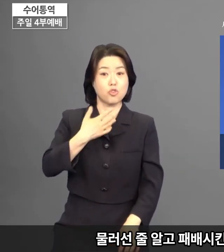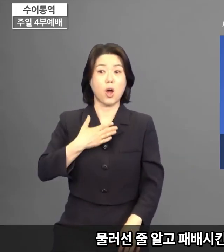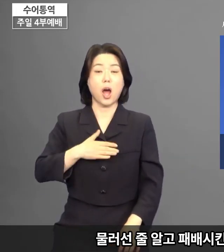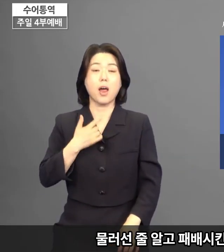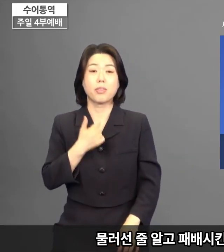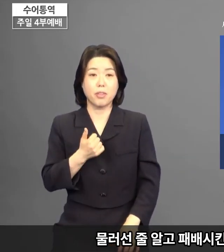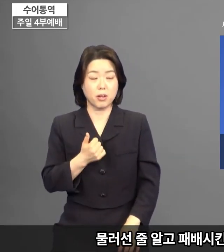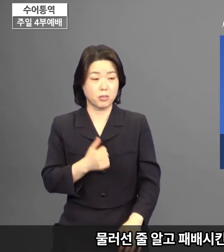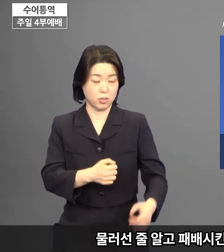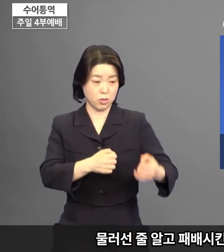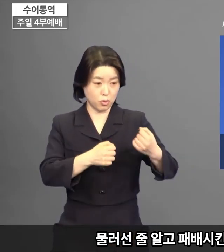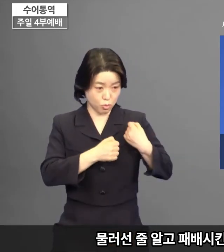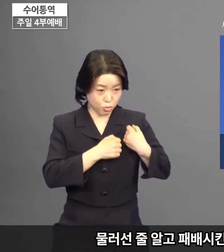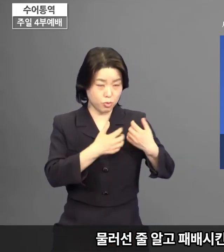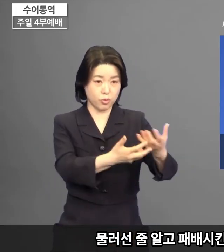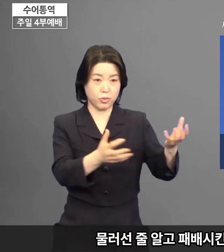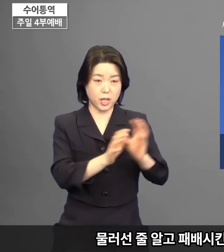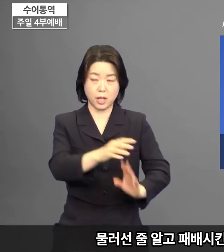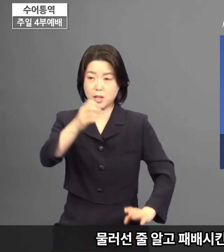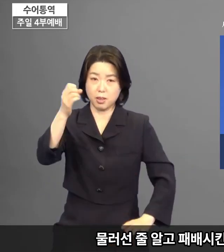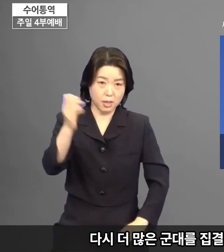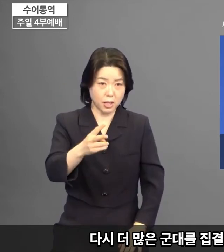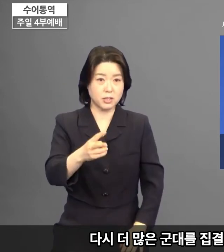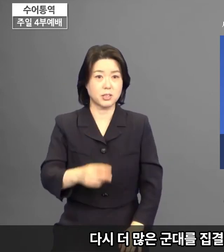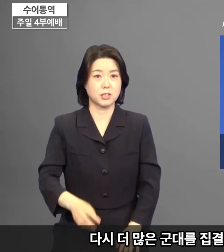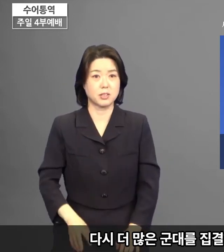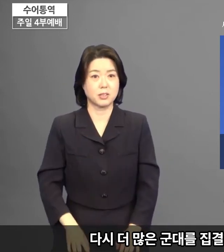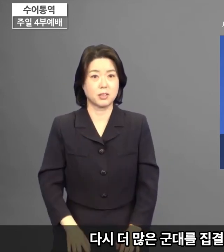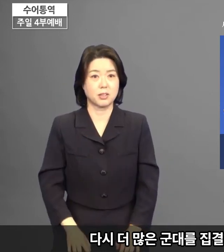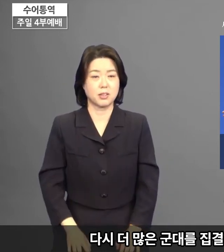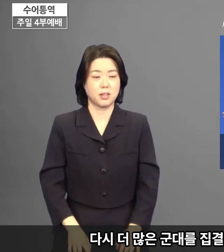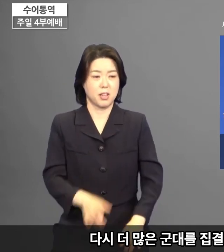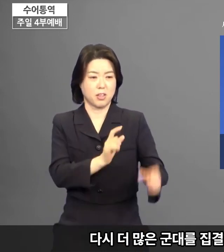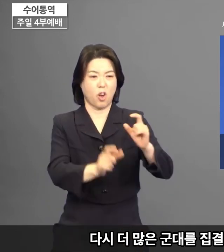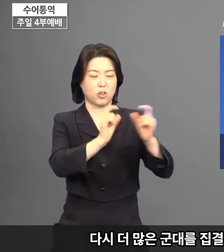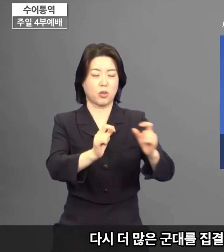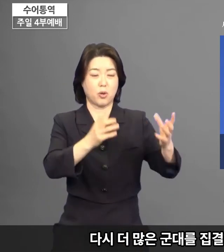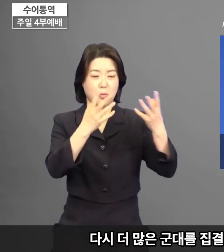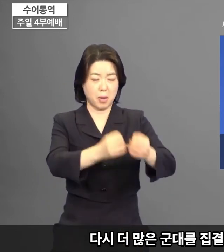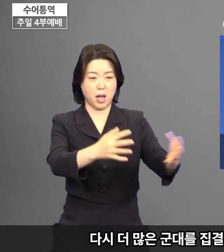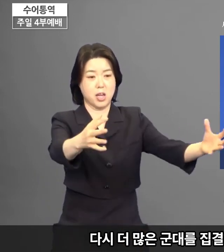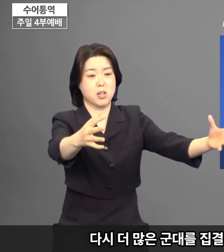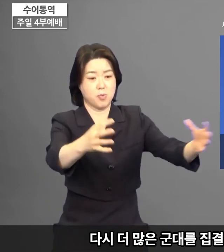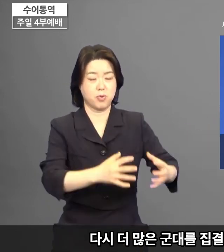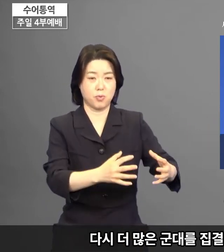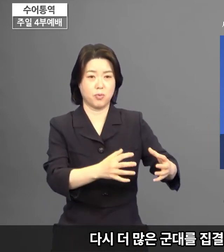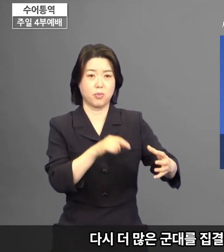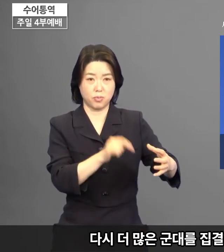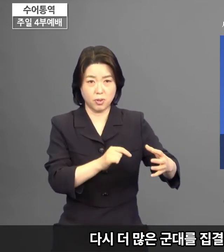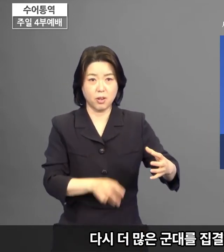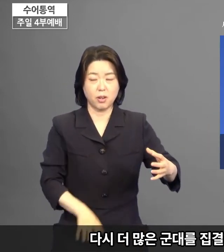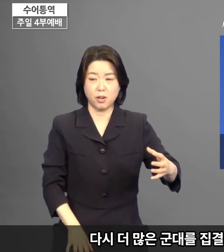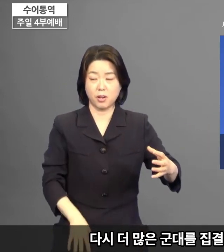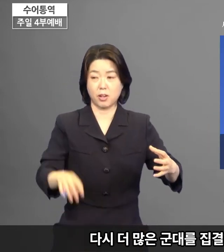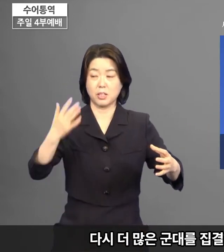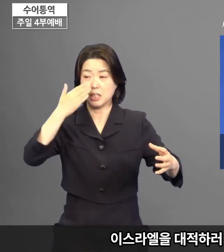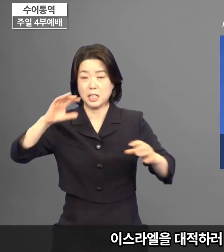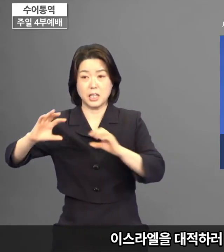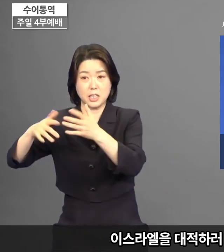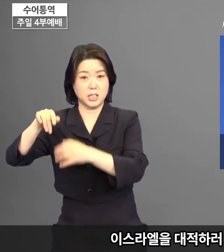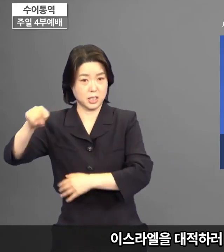알았던 군대가 다시 더 많은 군대를 집결해서 누구를